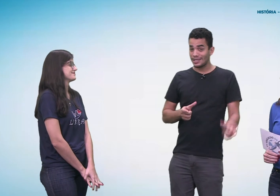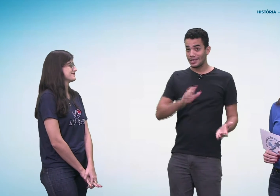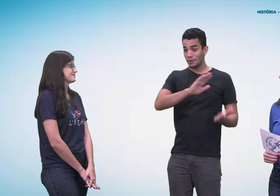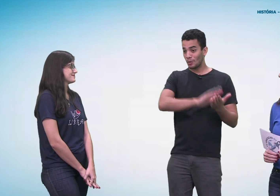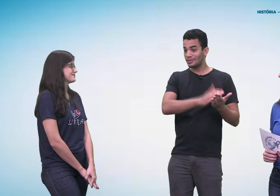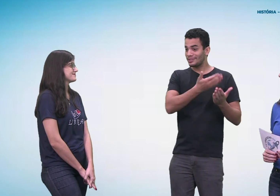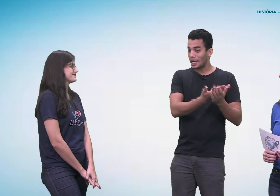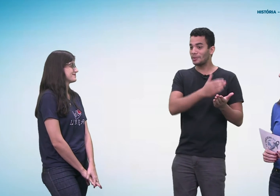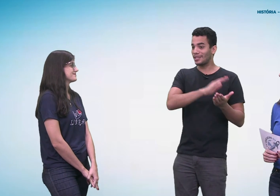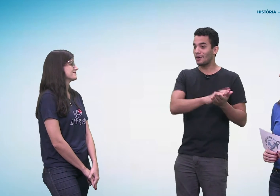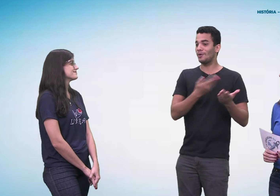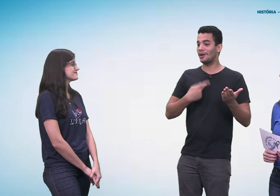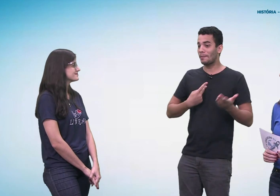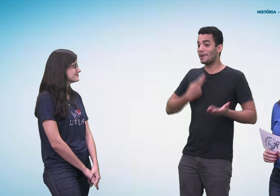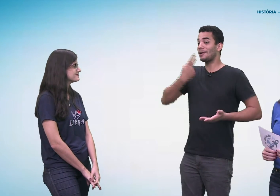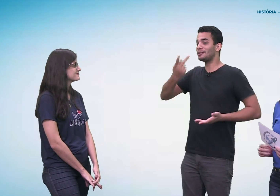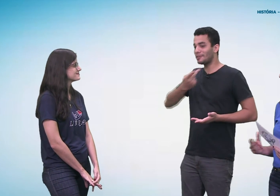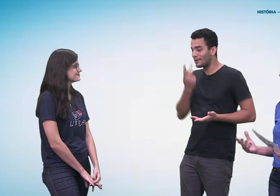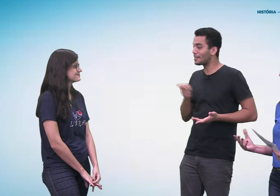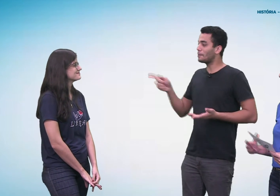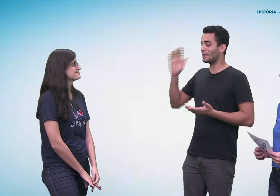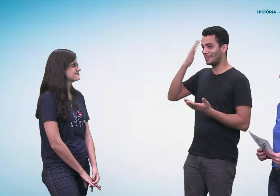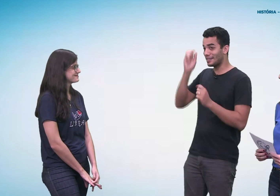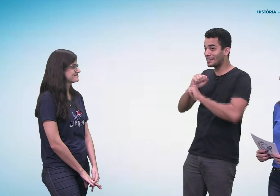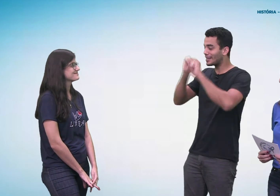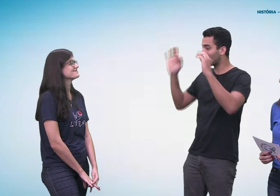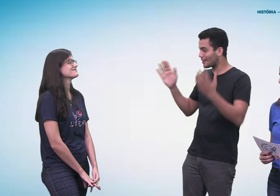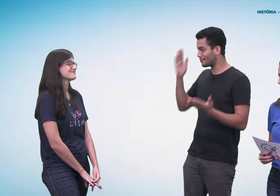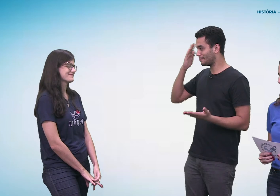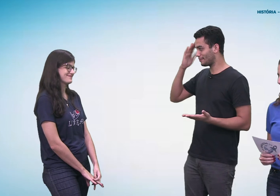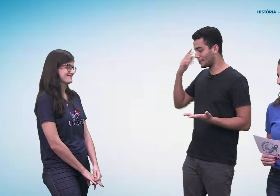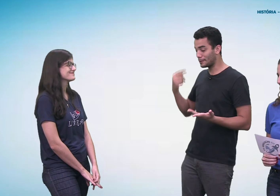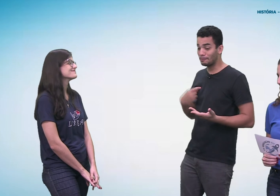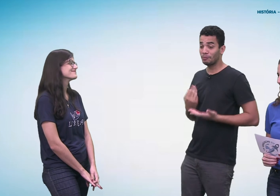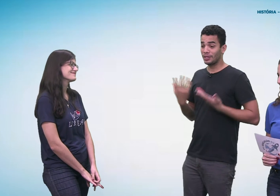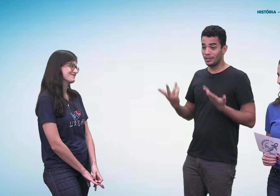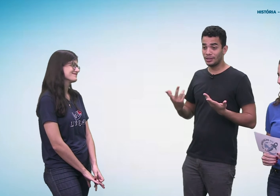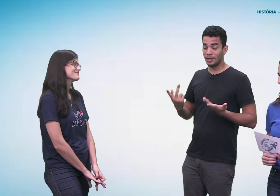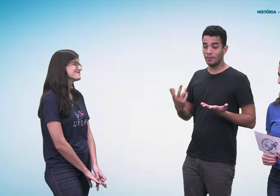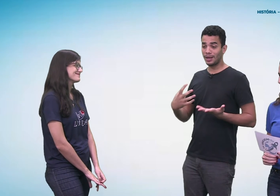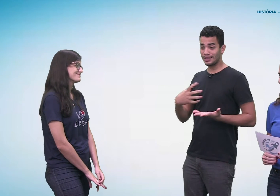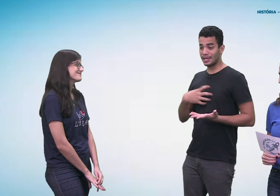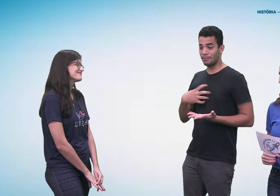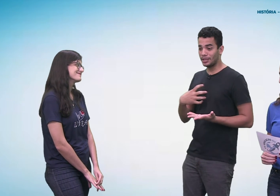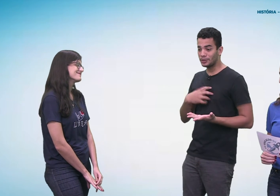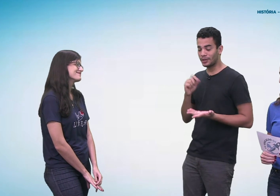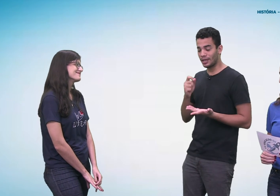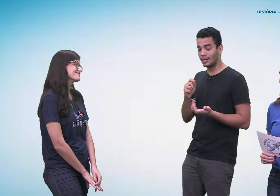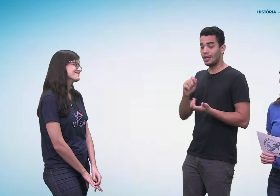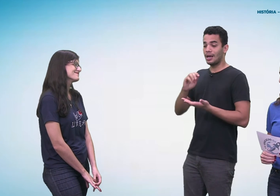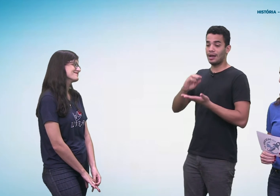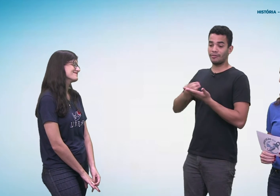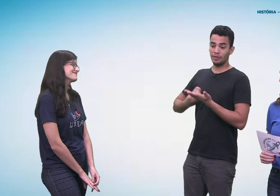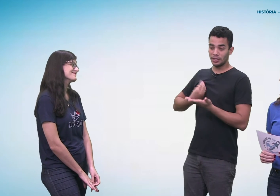necessário um outro intérprete aqui agora para eu estar falando, para ela entender claro, entendeu? Então, basicamente, o quê? A vida